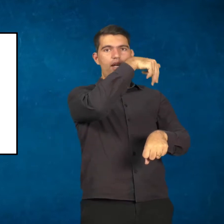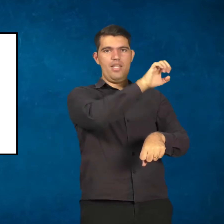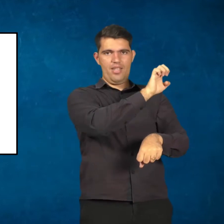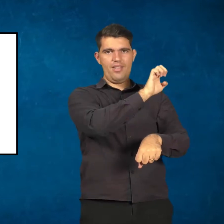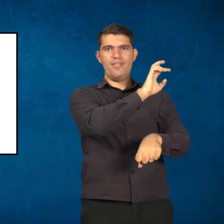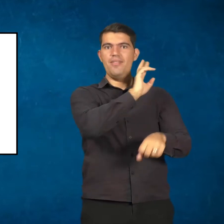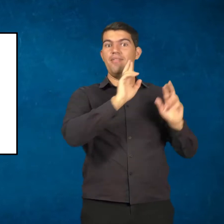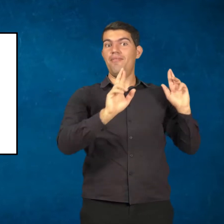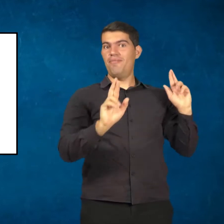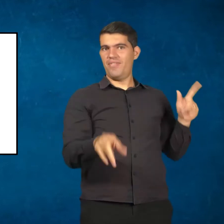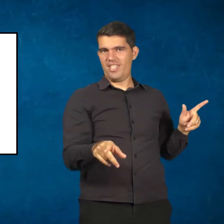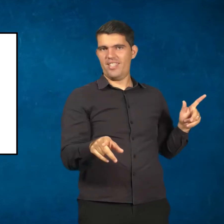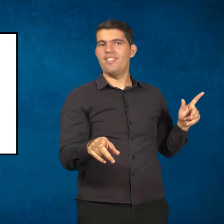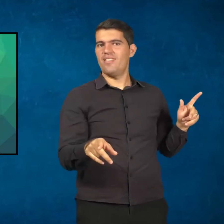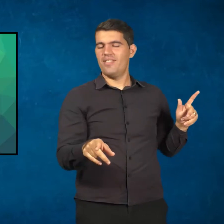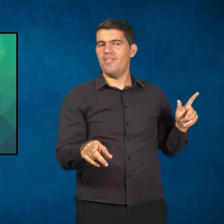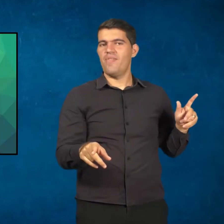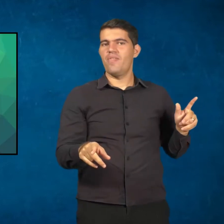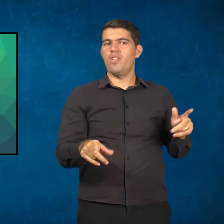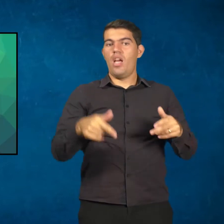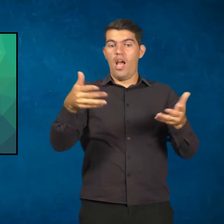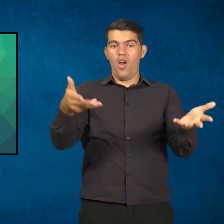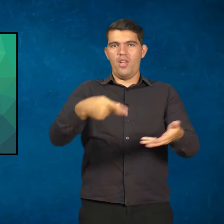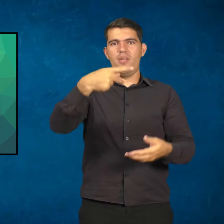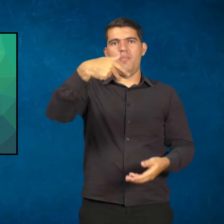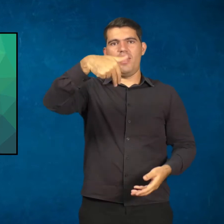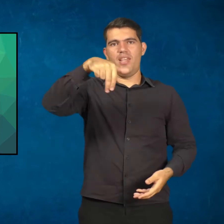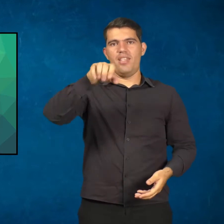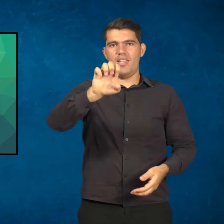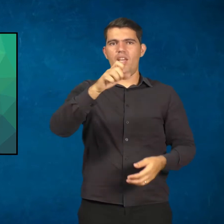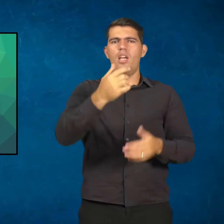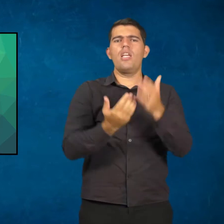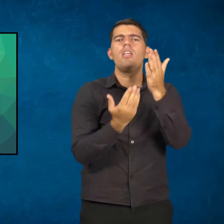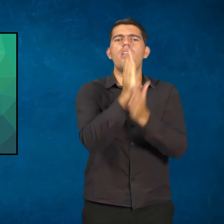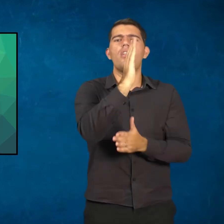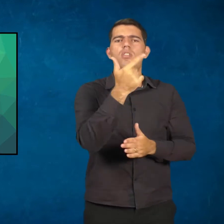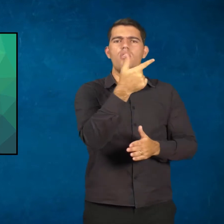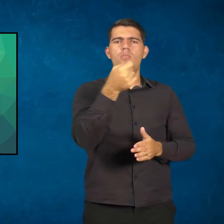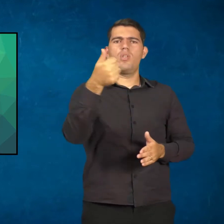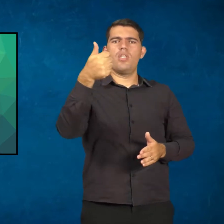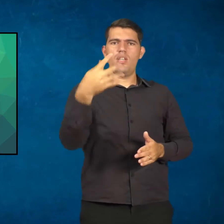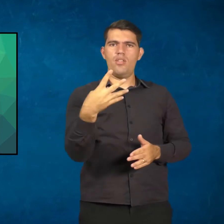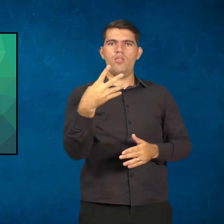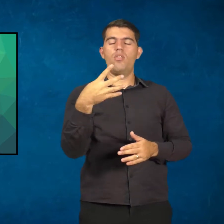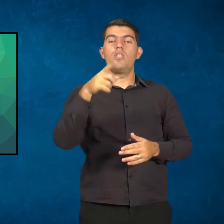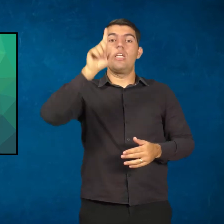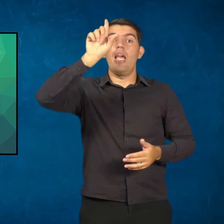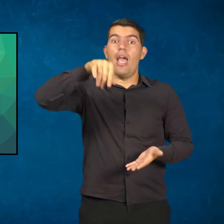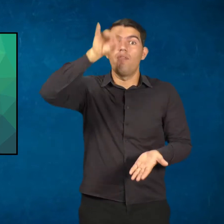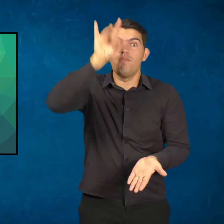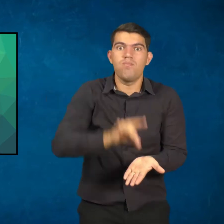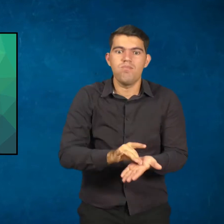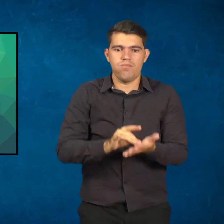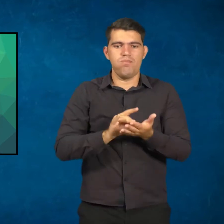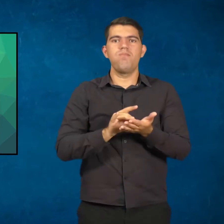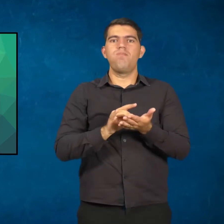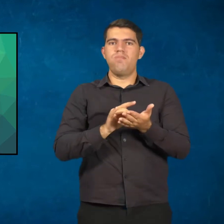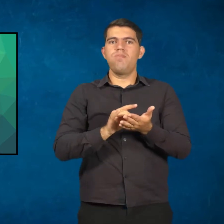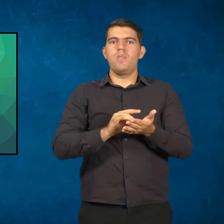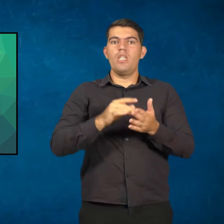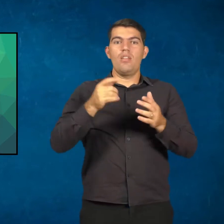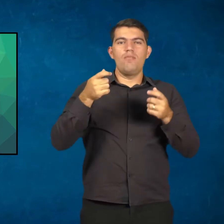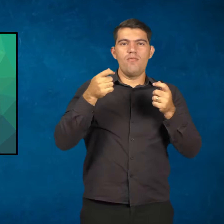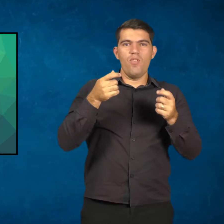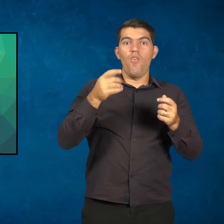do que vigorava anteriormente, o PNE, aprovado em 2014, ele materializa a tendência da presença